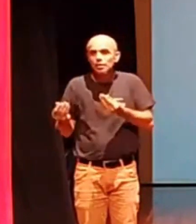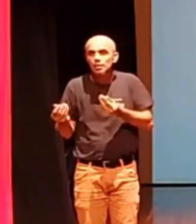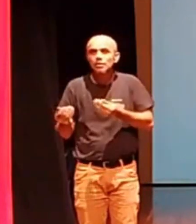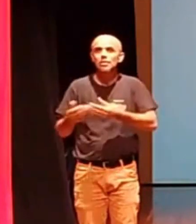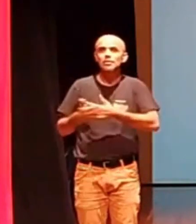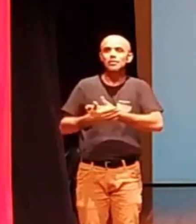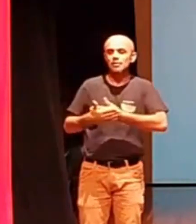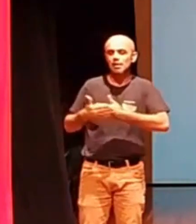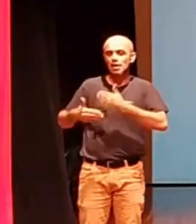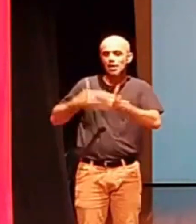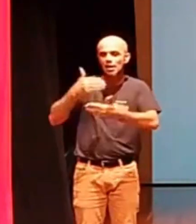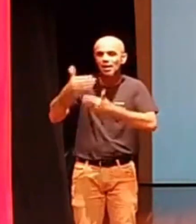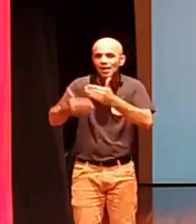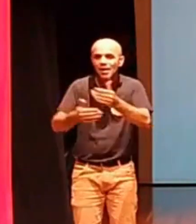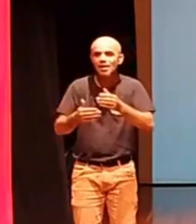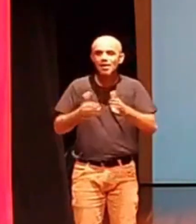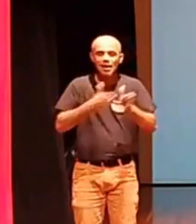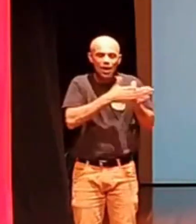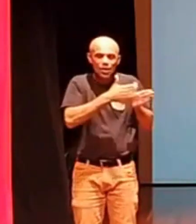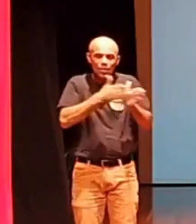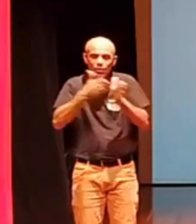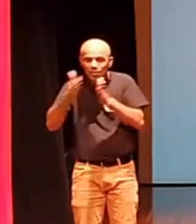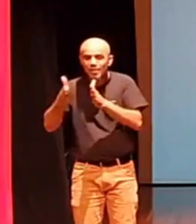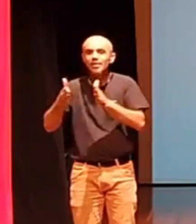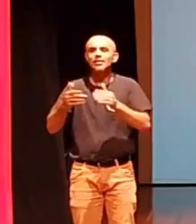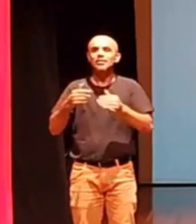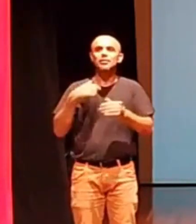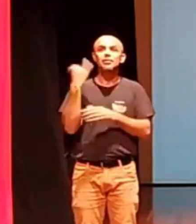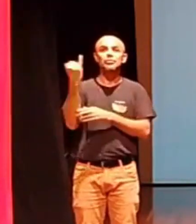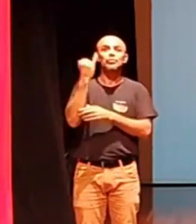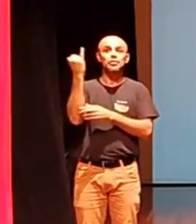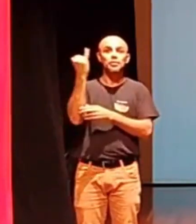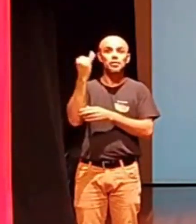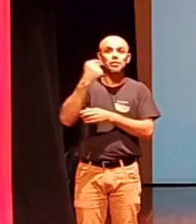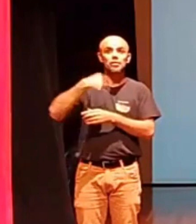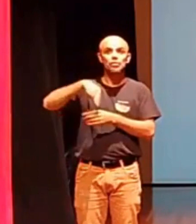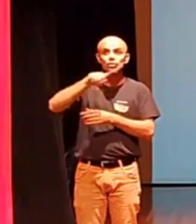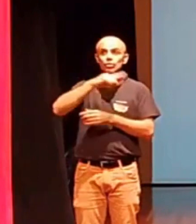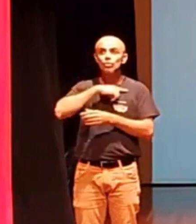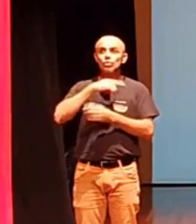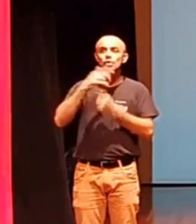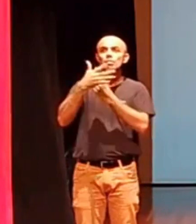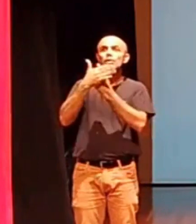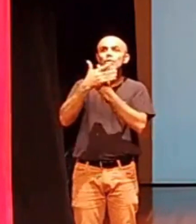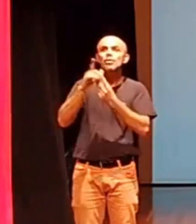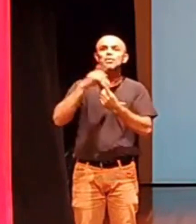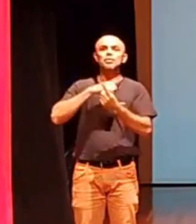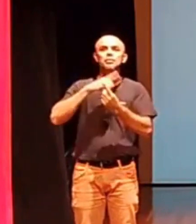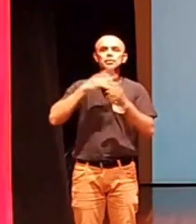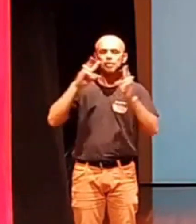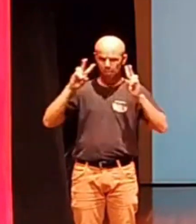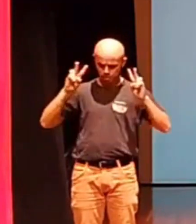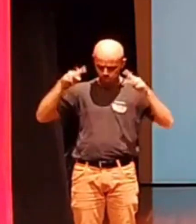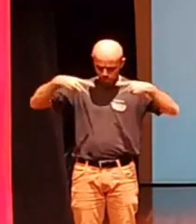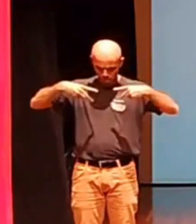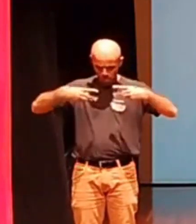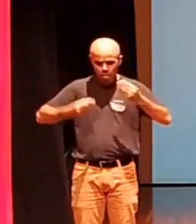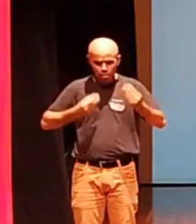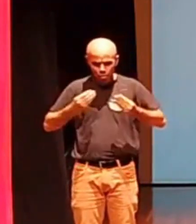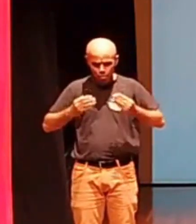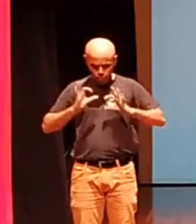essas fases, que é muito importante, porque a gente precisa que a própria paciente tenha uma autopercepção dela